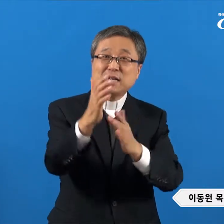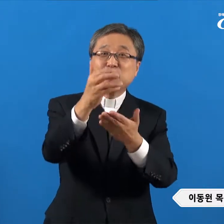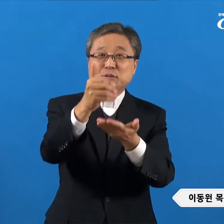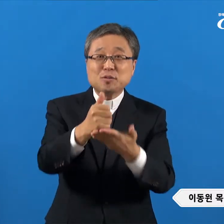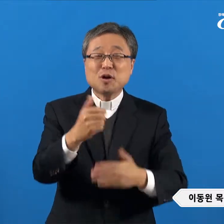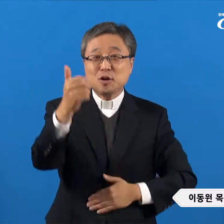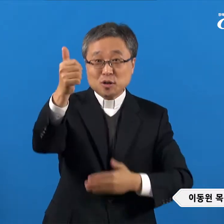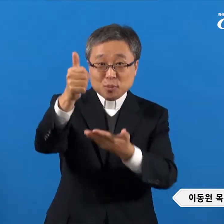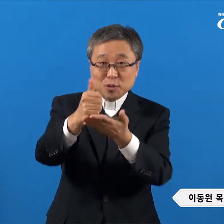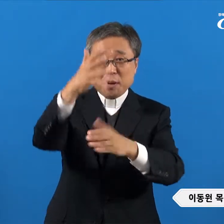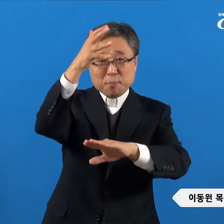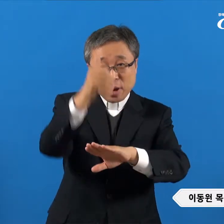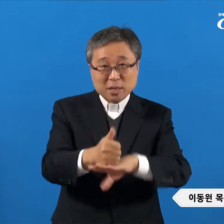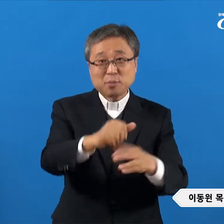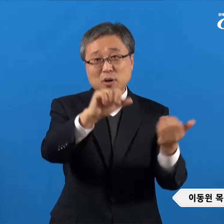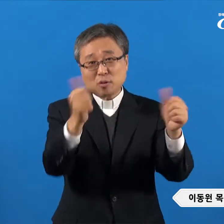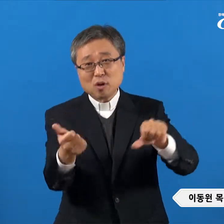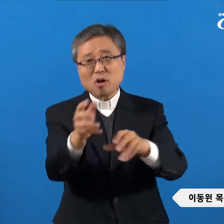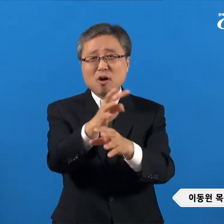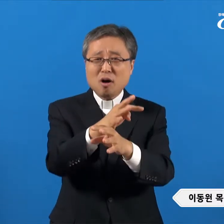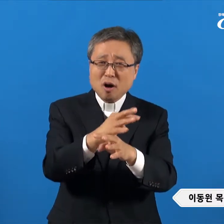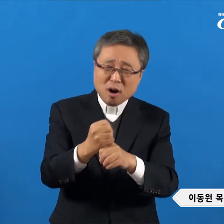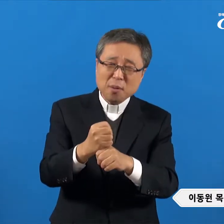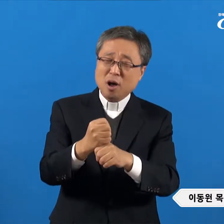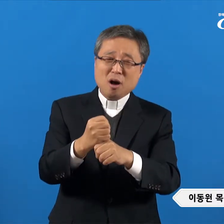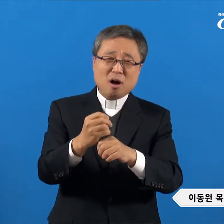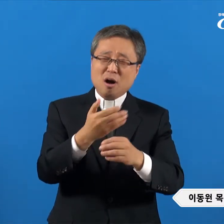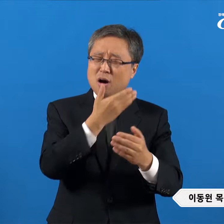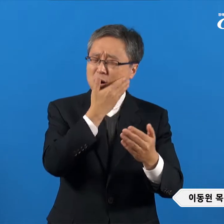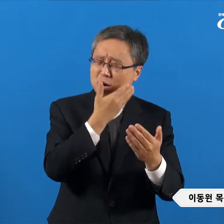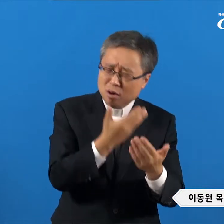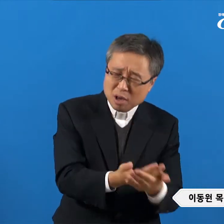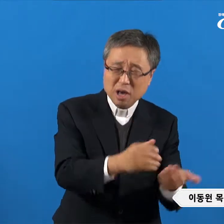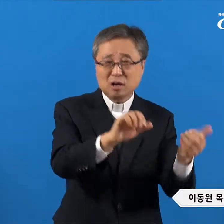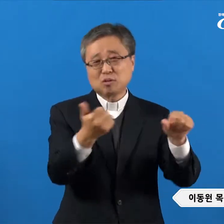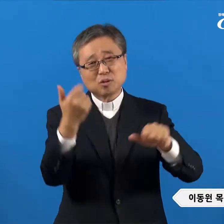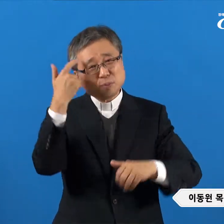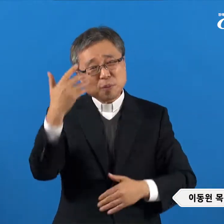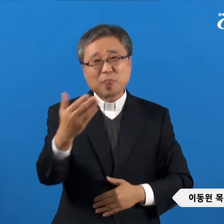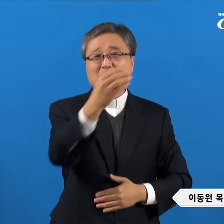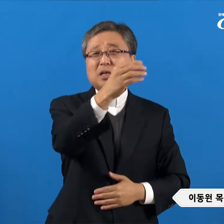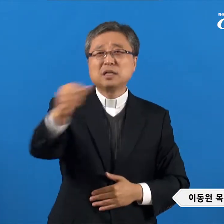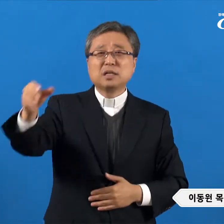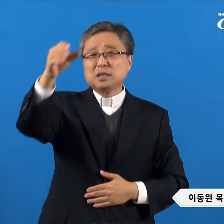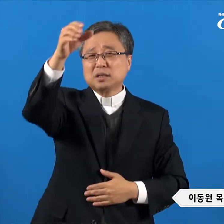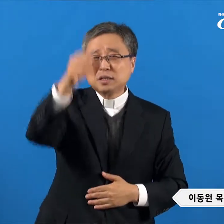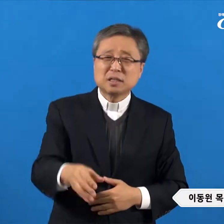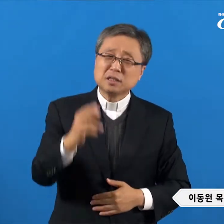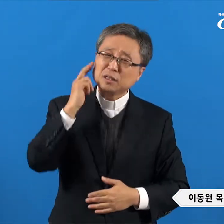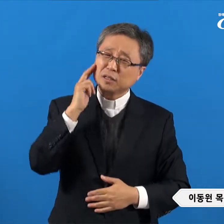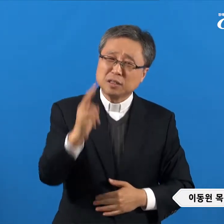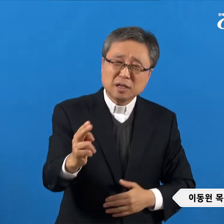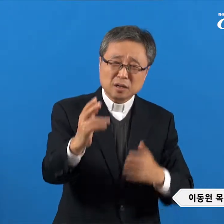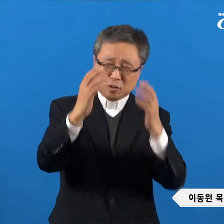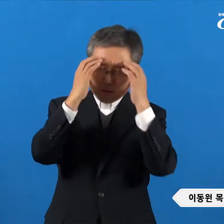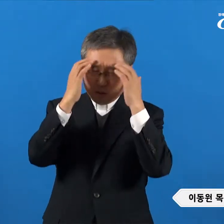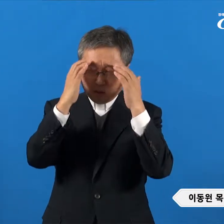예수님은 그분의 마지막 죽음은 얼마나 장렬하고 얼마나 고귀한 죽음이었습니까? 십자가의 처절한 고통. 그러나 이